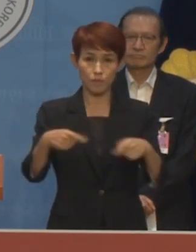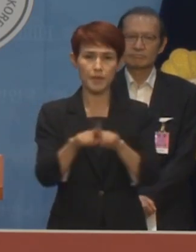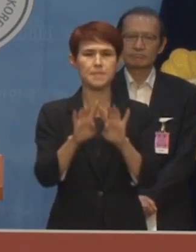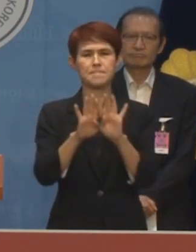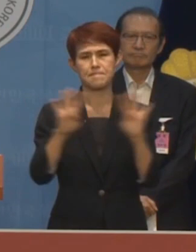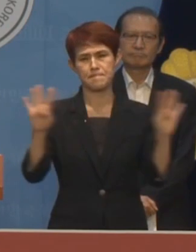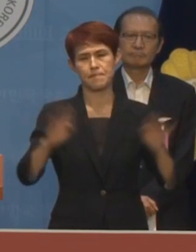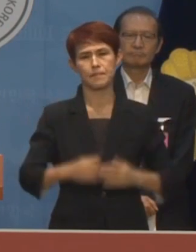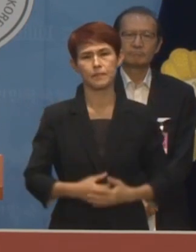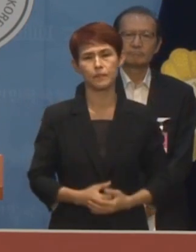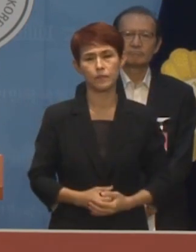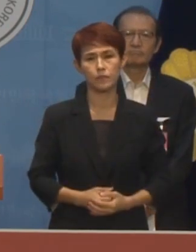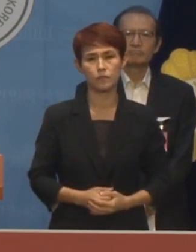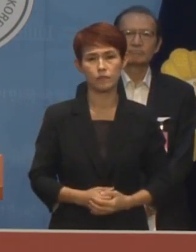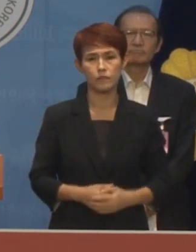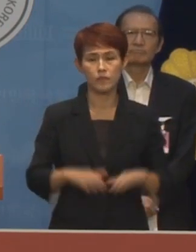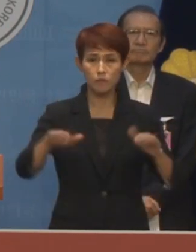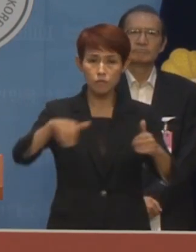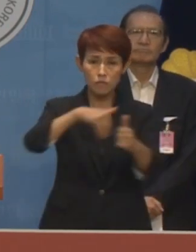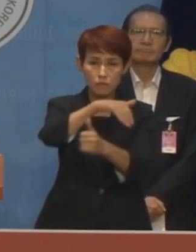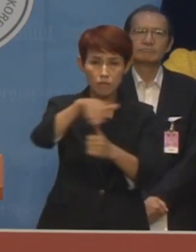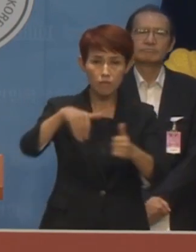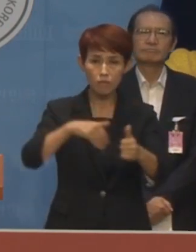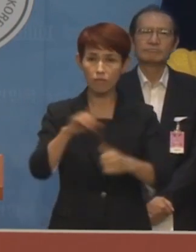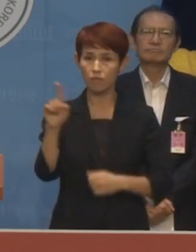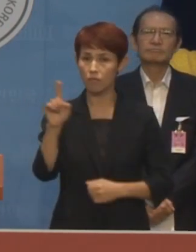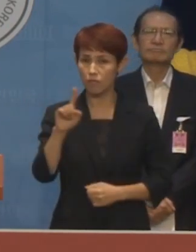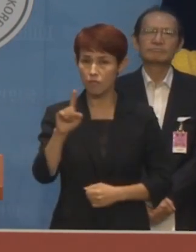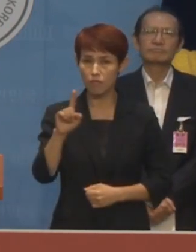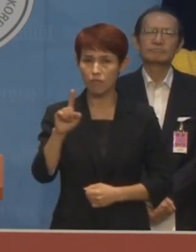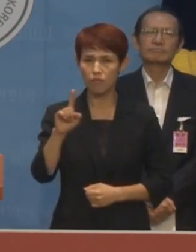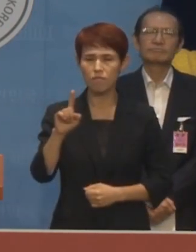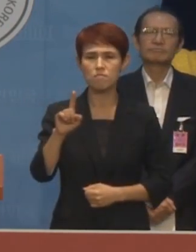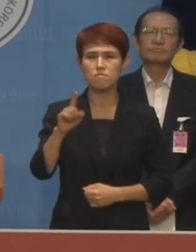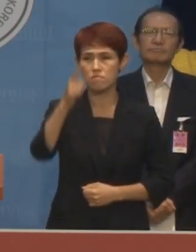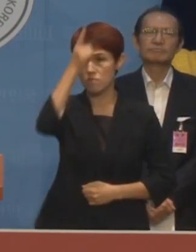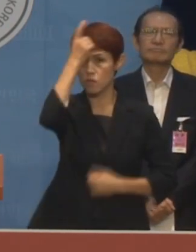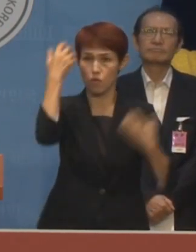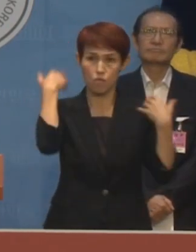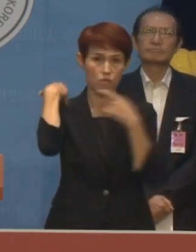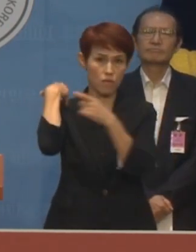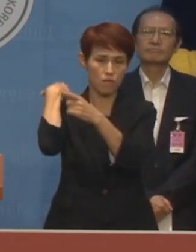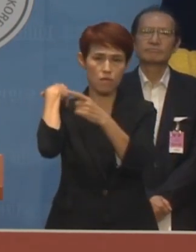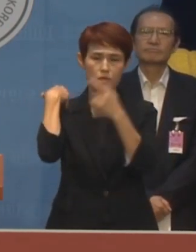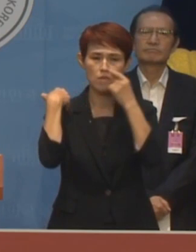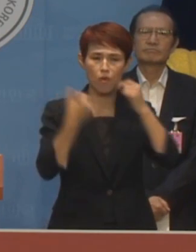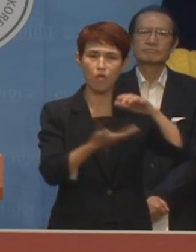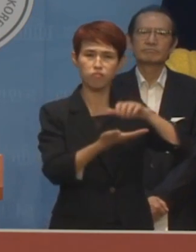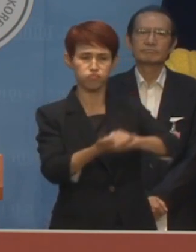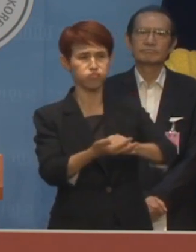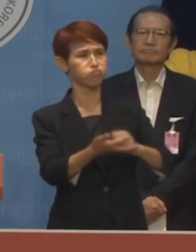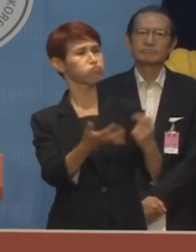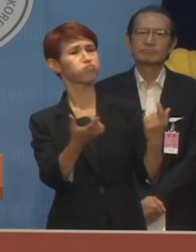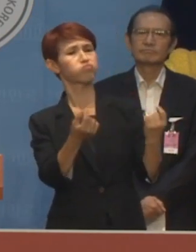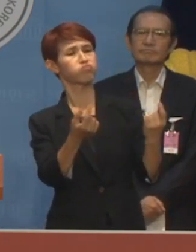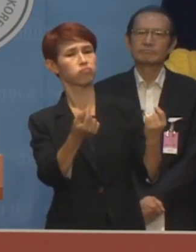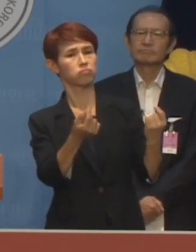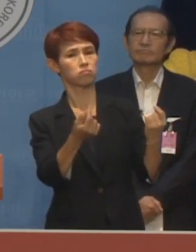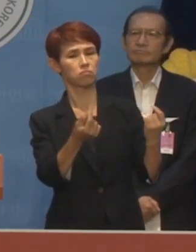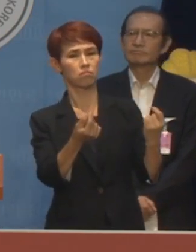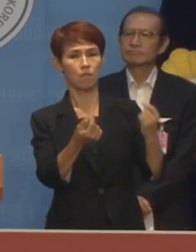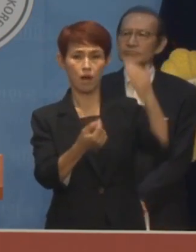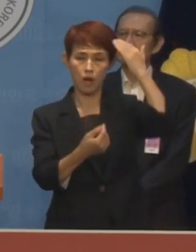섰습니다. 오늘날 현 작금의 사태는 정부가 식민지 지배를 정당화하고